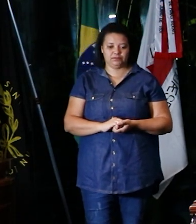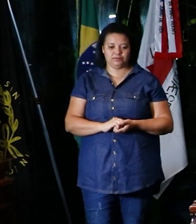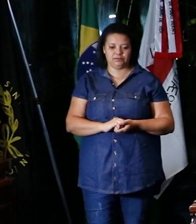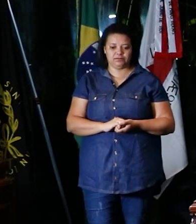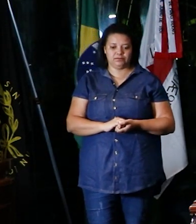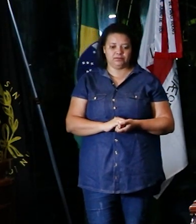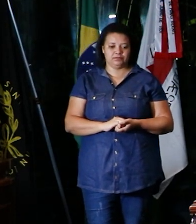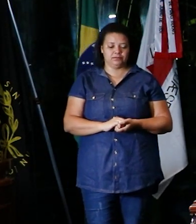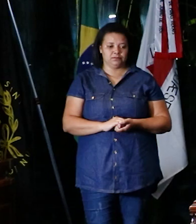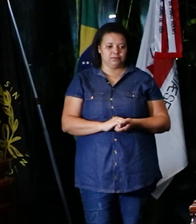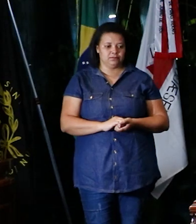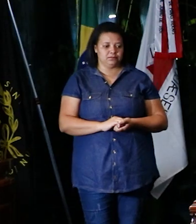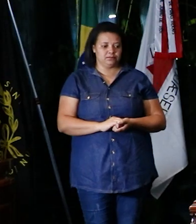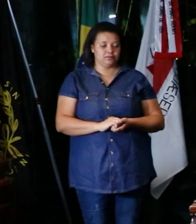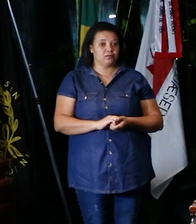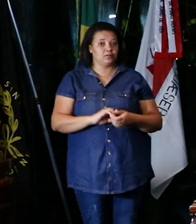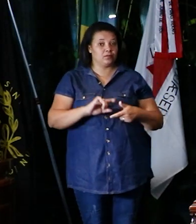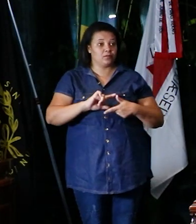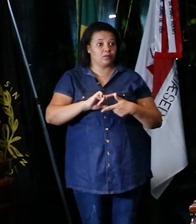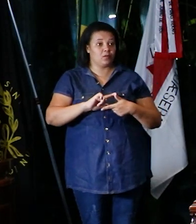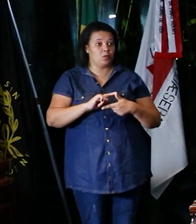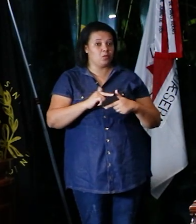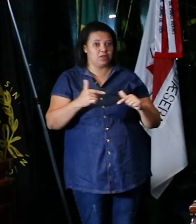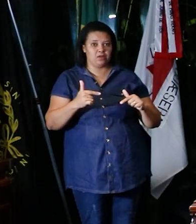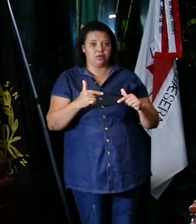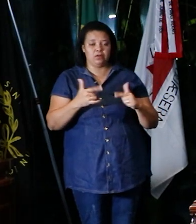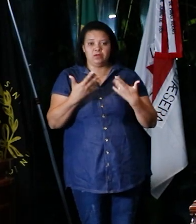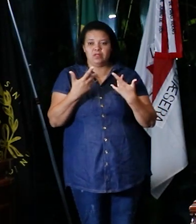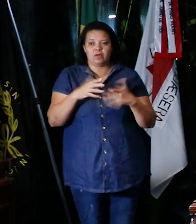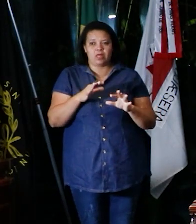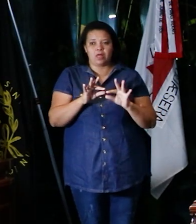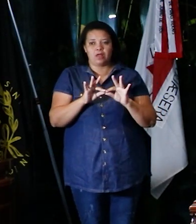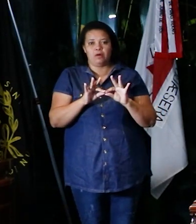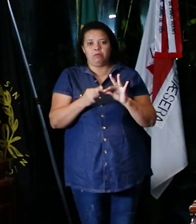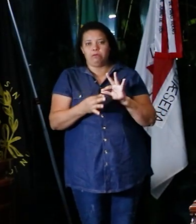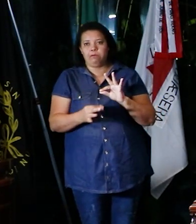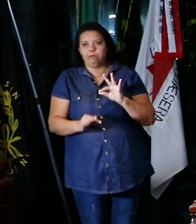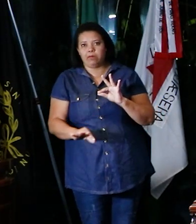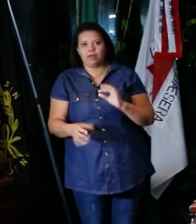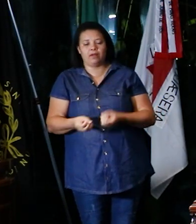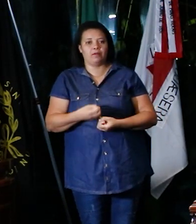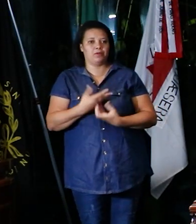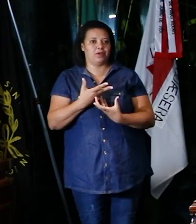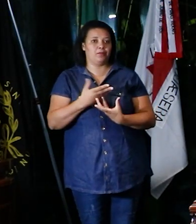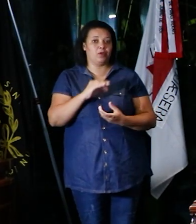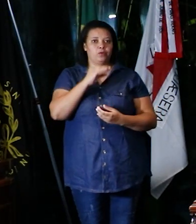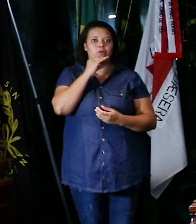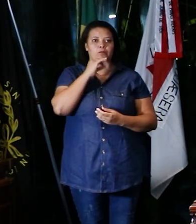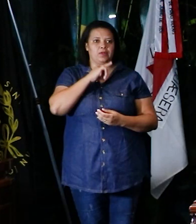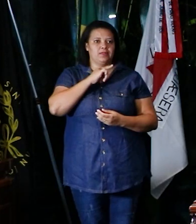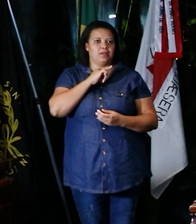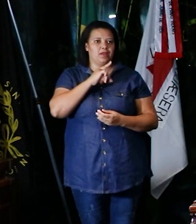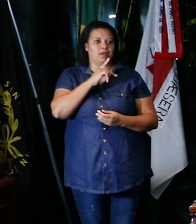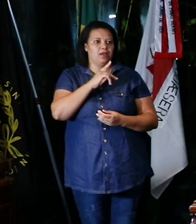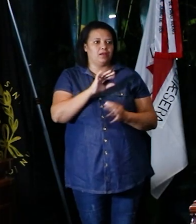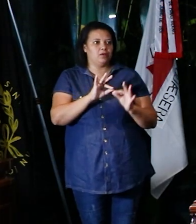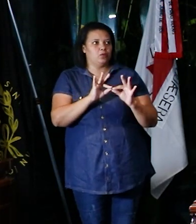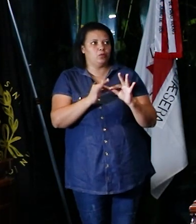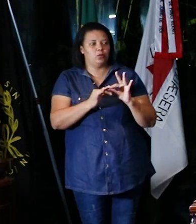o modernismo não quer poemas longos, ele tem poemas quilométricos.